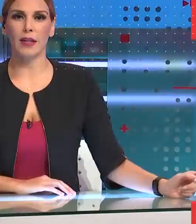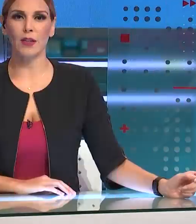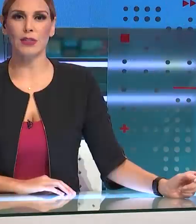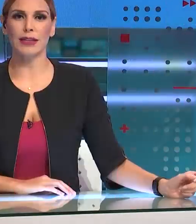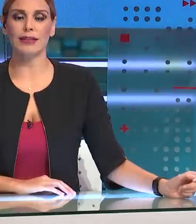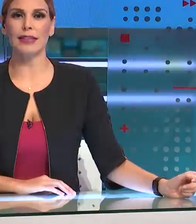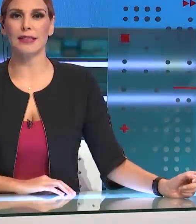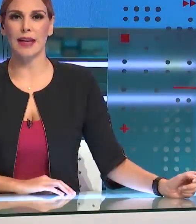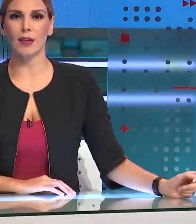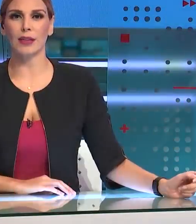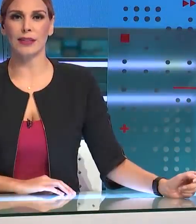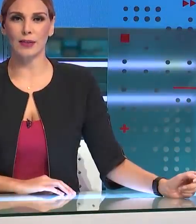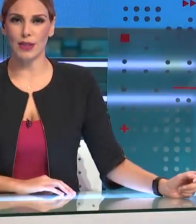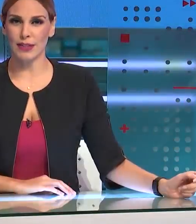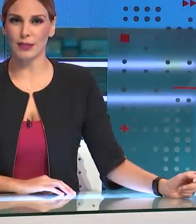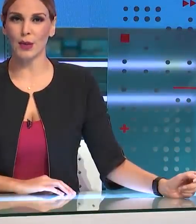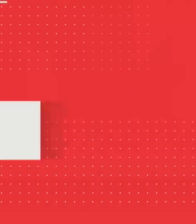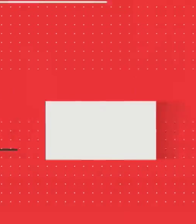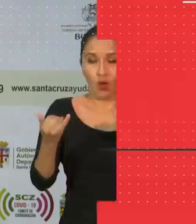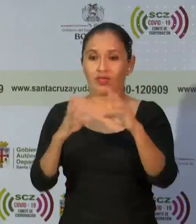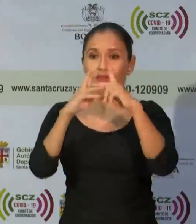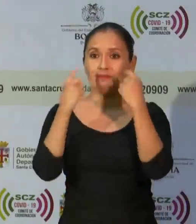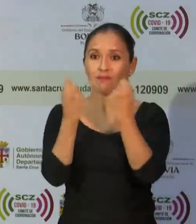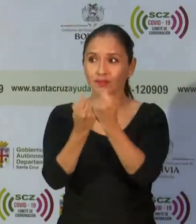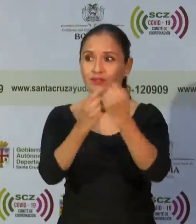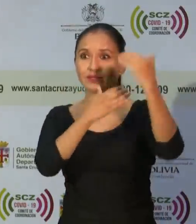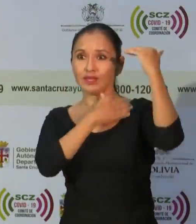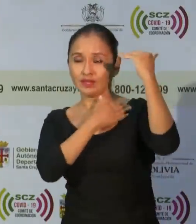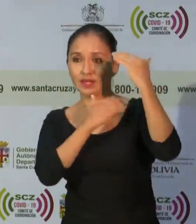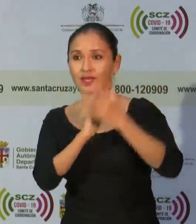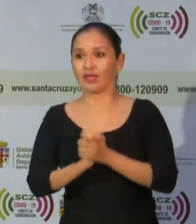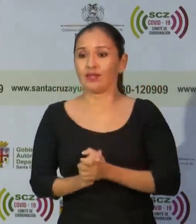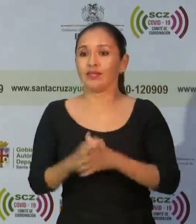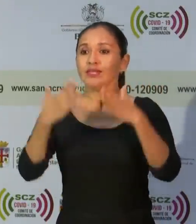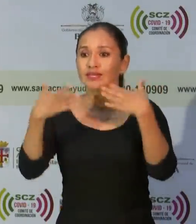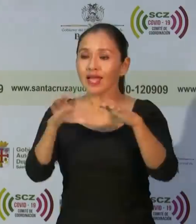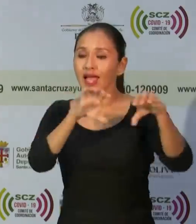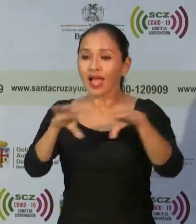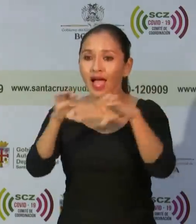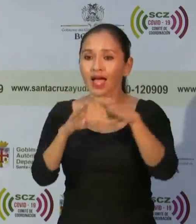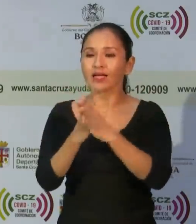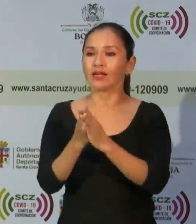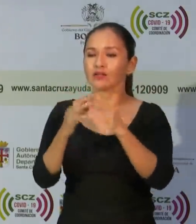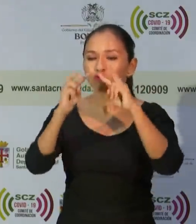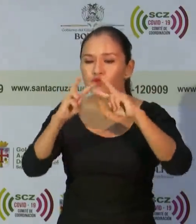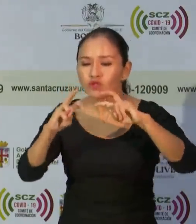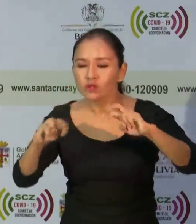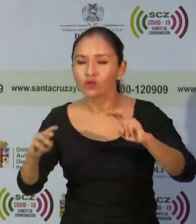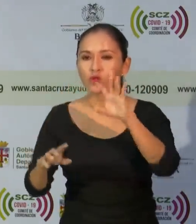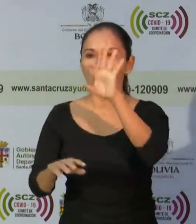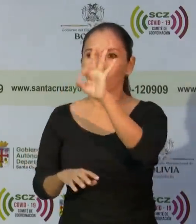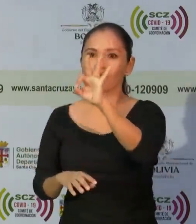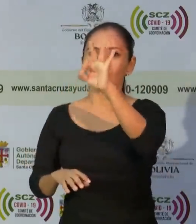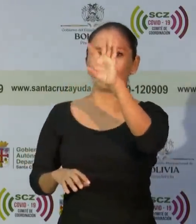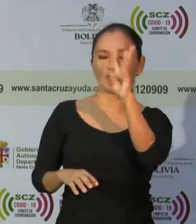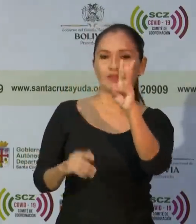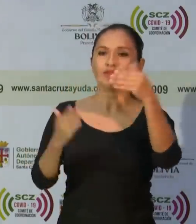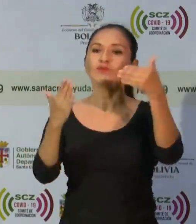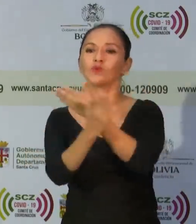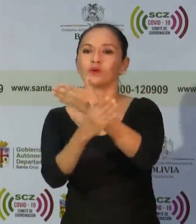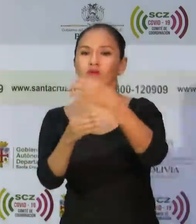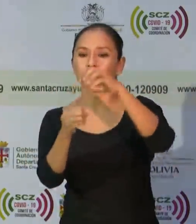Tenemos que irnos hasta el CEA, donde están actualizando los datos del coronavirus. Escuchemos. Se ha realizado el diagnóstico de 96 nuevos